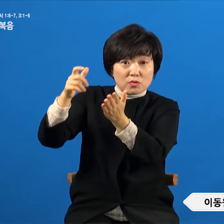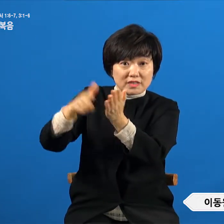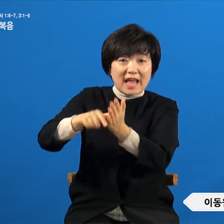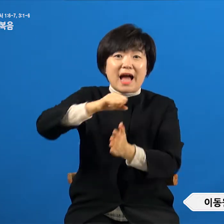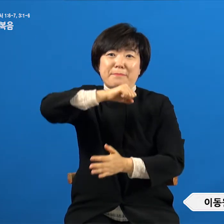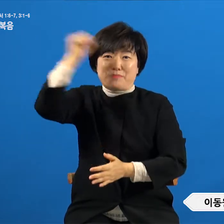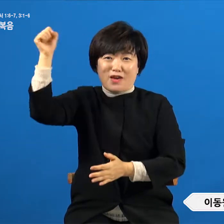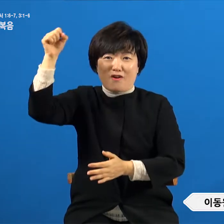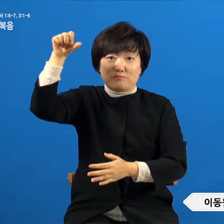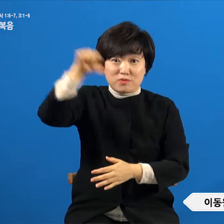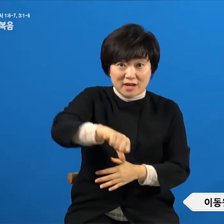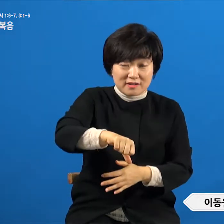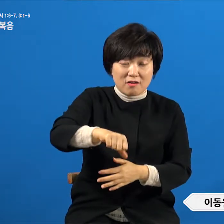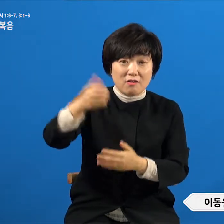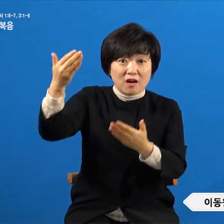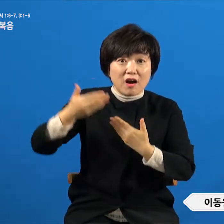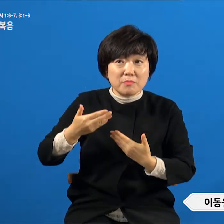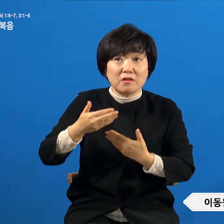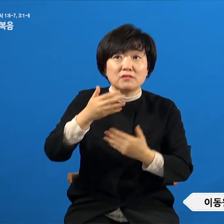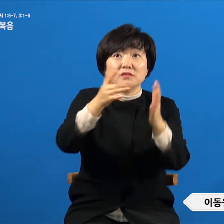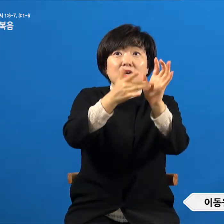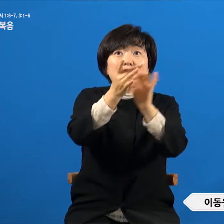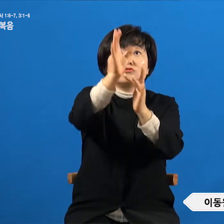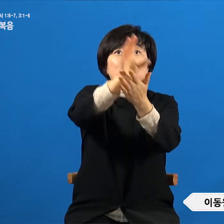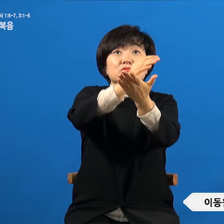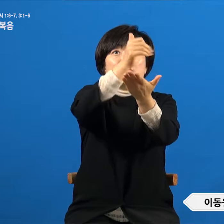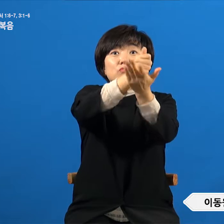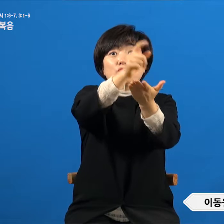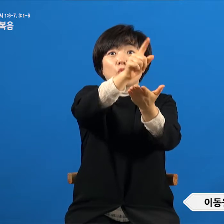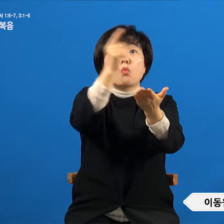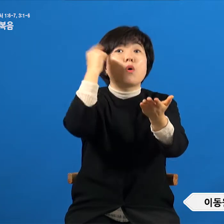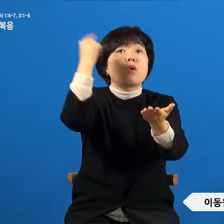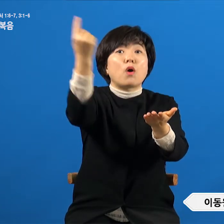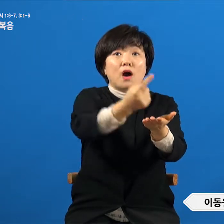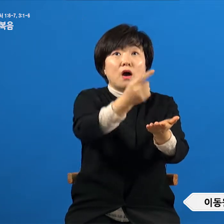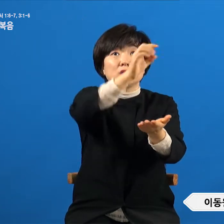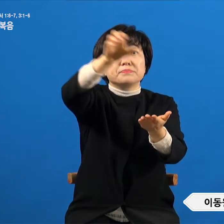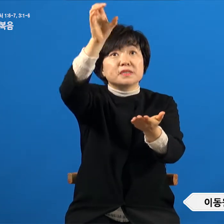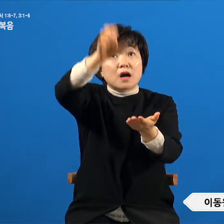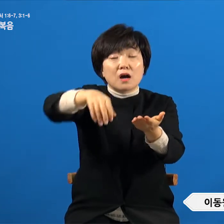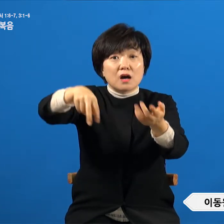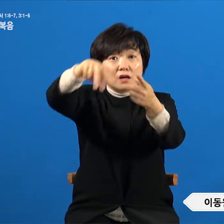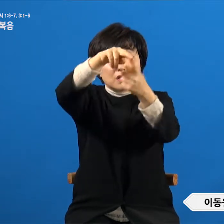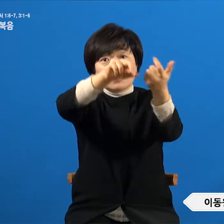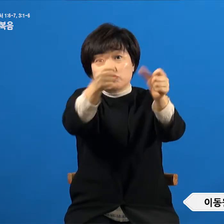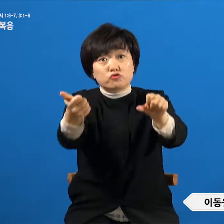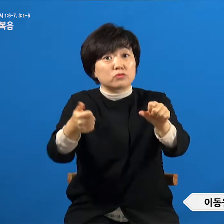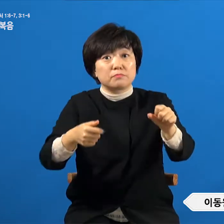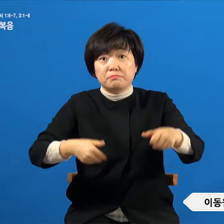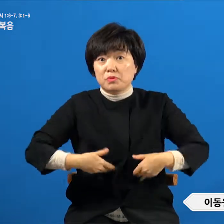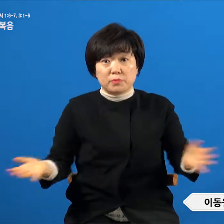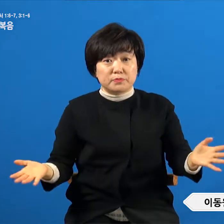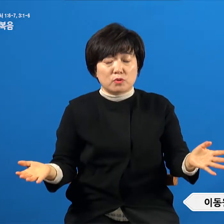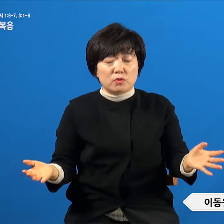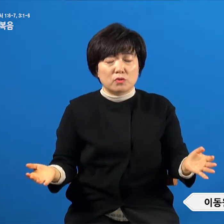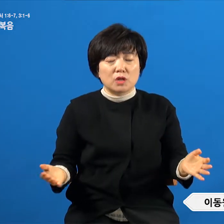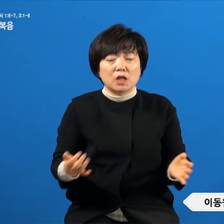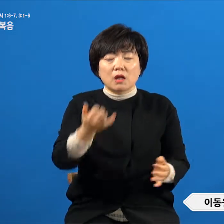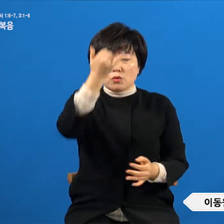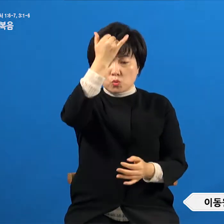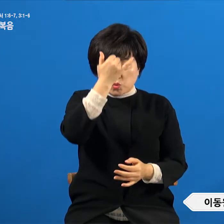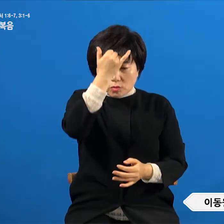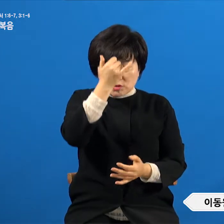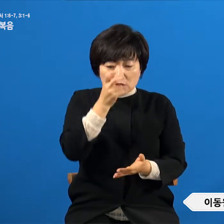구원을 받는다면 예수님 왜 오셔요? 예수님 십자가에 죽으실 필요가 없어요. 단순한